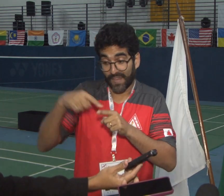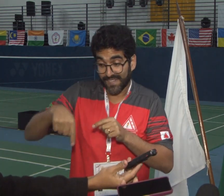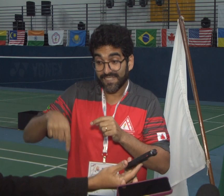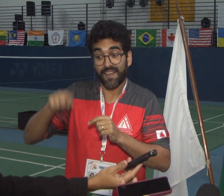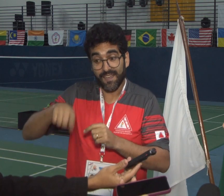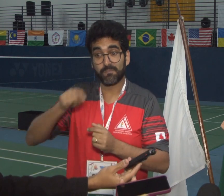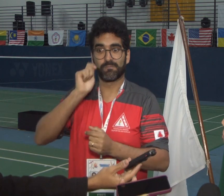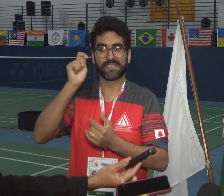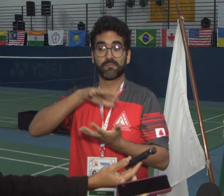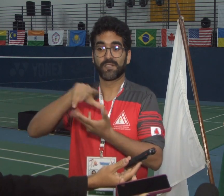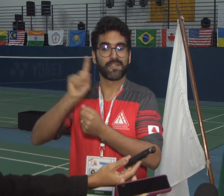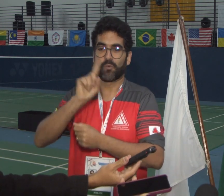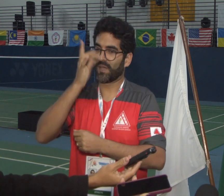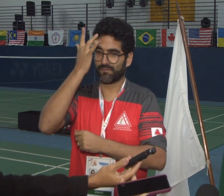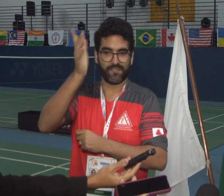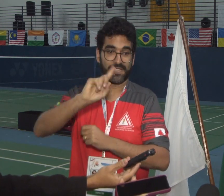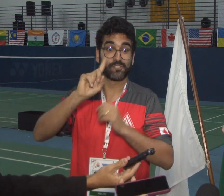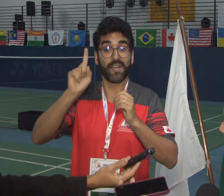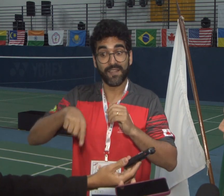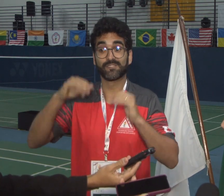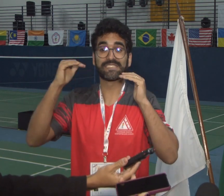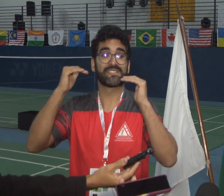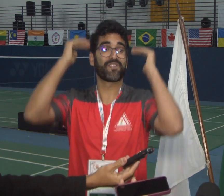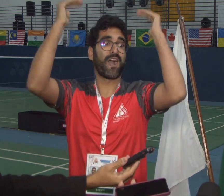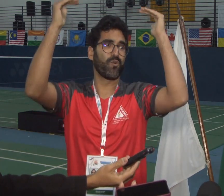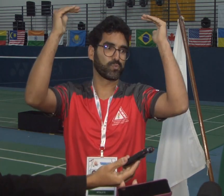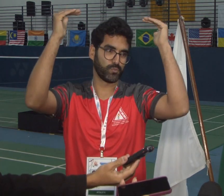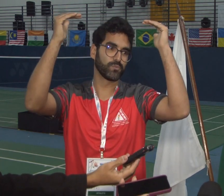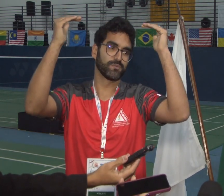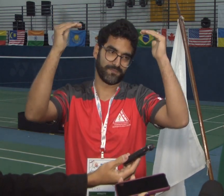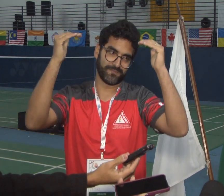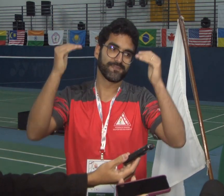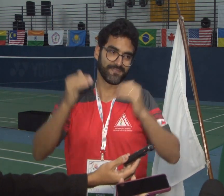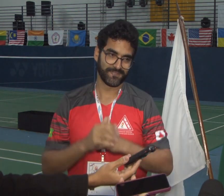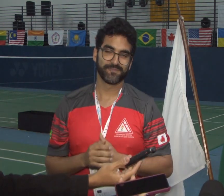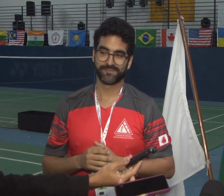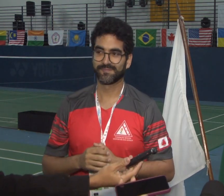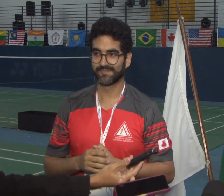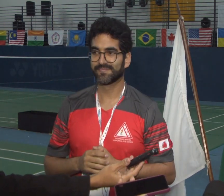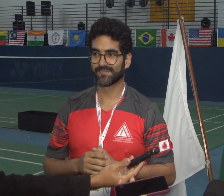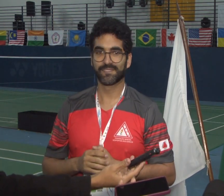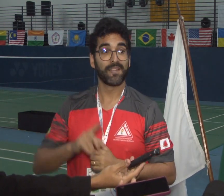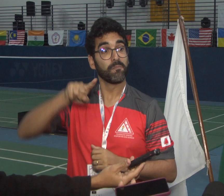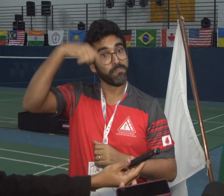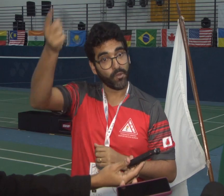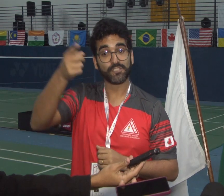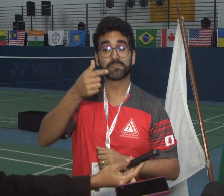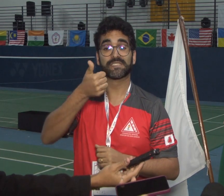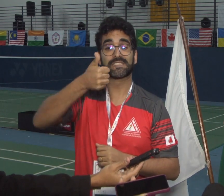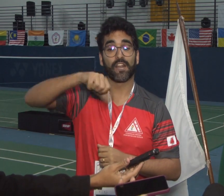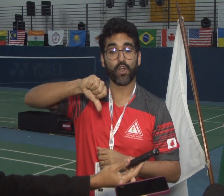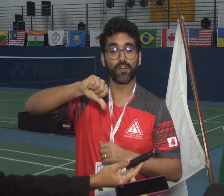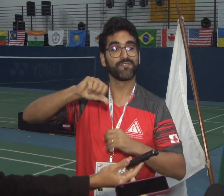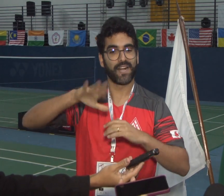não tinha modelos de surdos no badminton. A gente sabe que é uma modalidade que não é fácil, precisa de um nível muito alto.